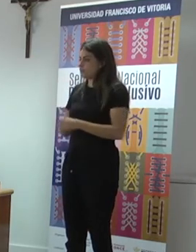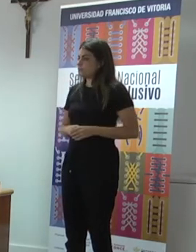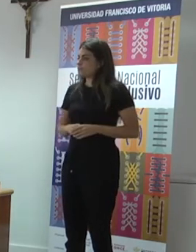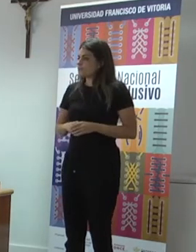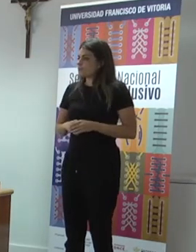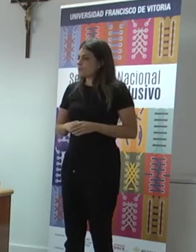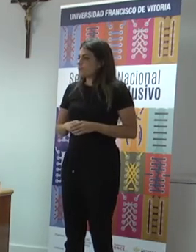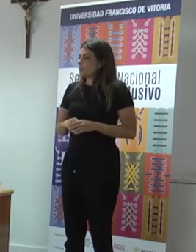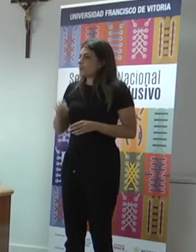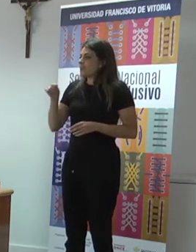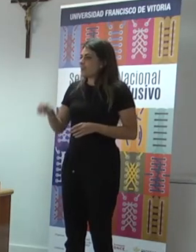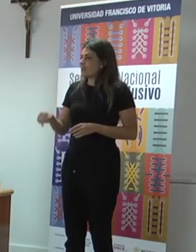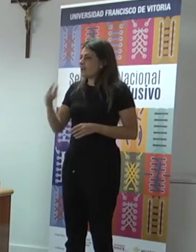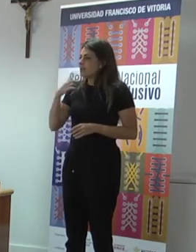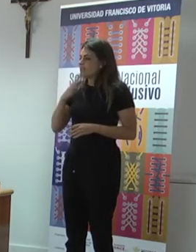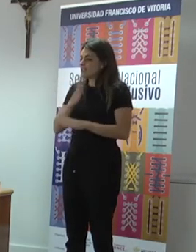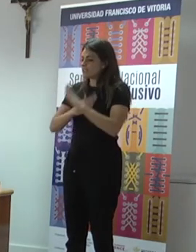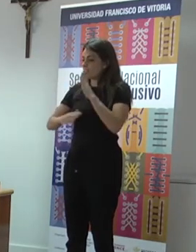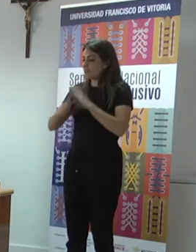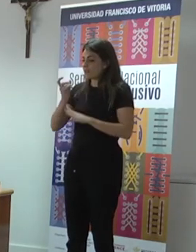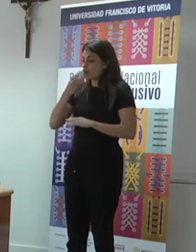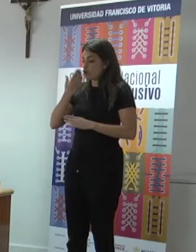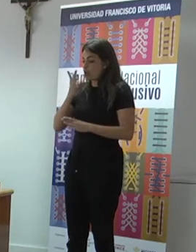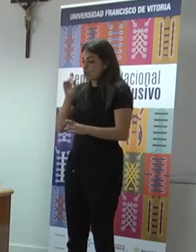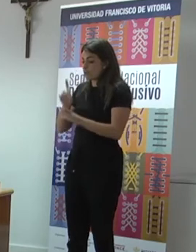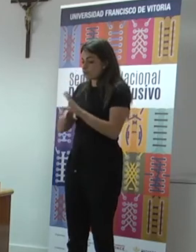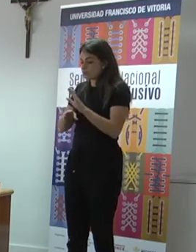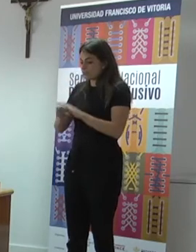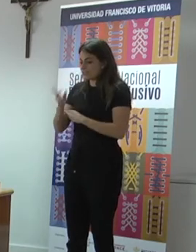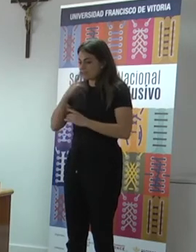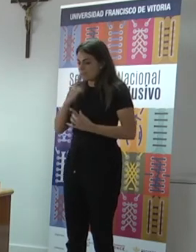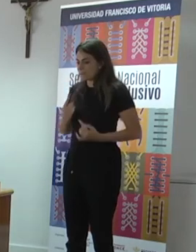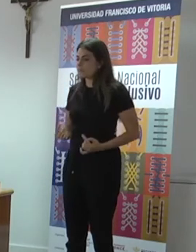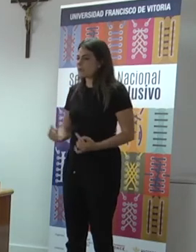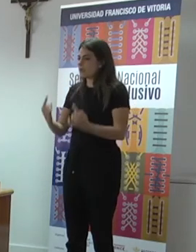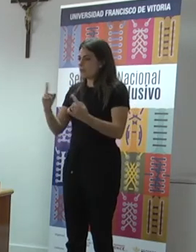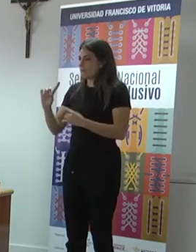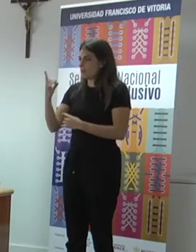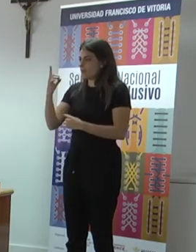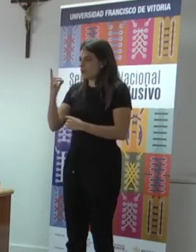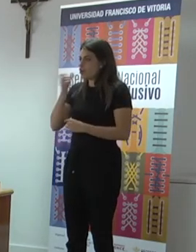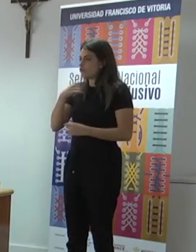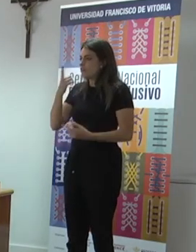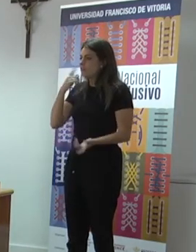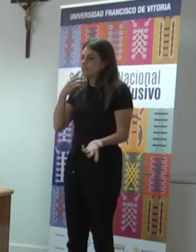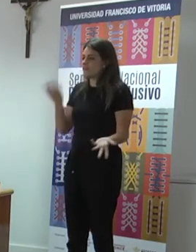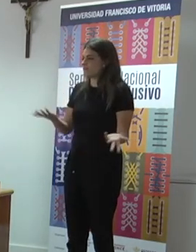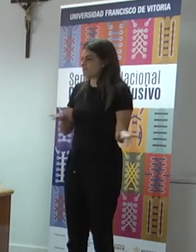y allí yo era el primer discapacitado que entraba al colegio, entonces era un poco todo a la aventura, a ver qué pasaba, a ver qué podíamos